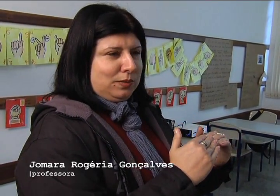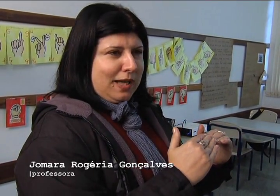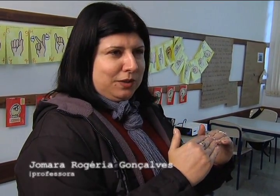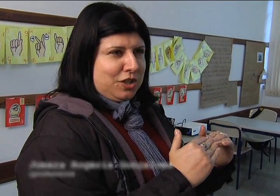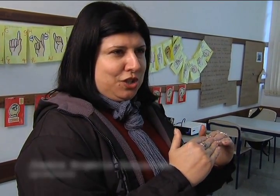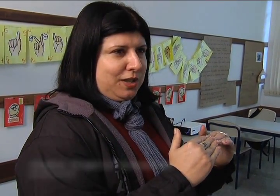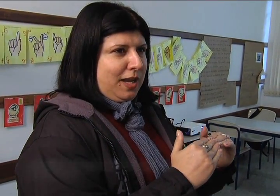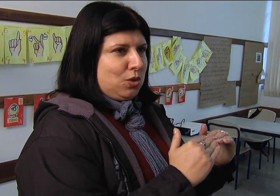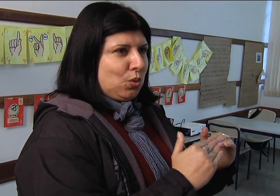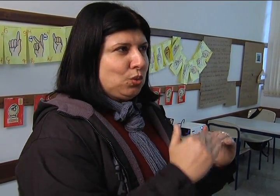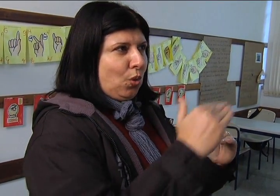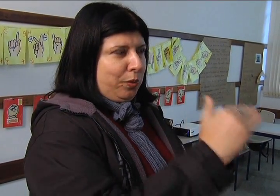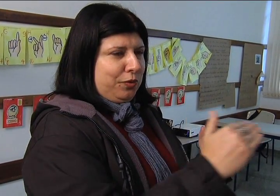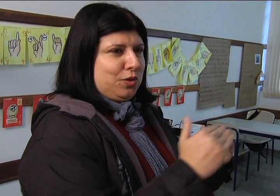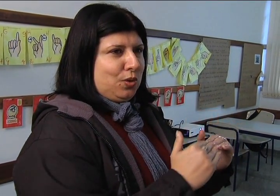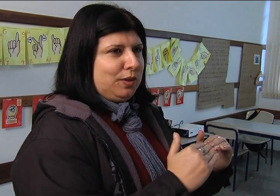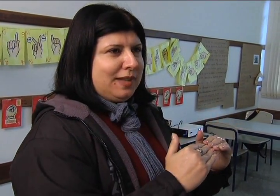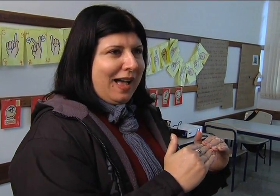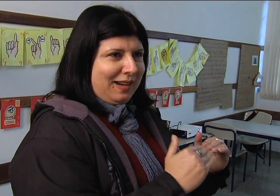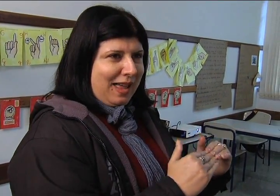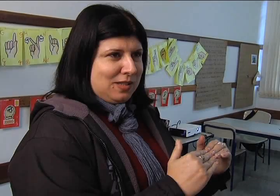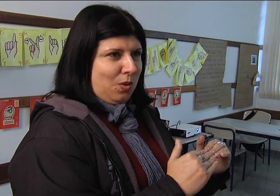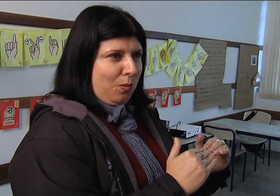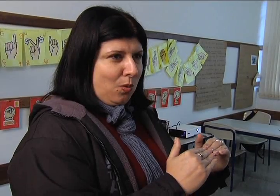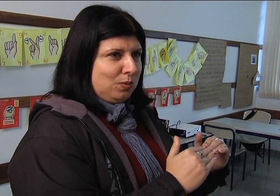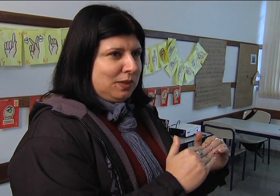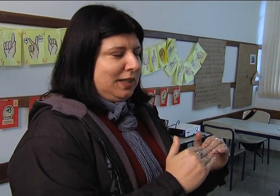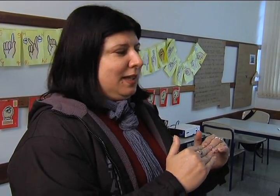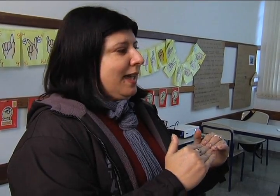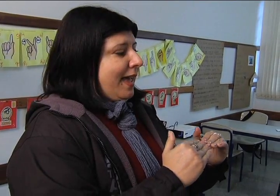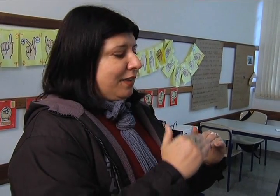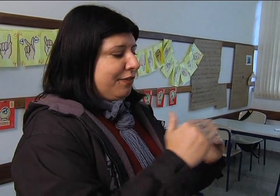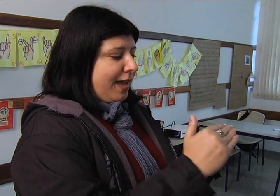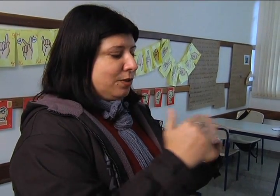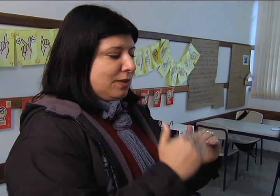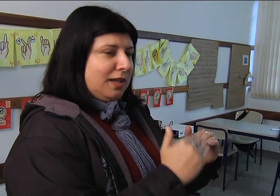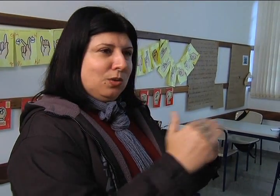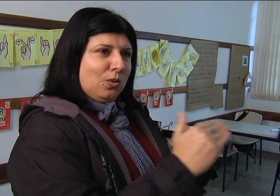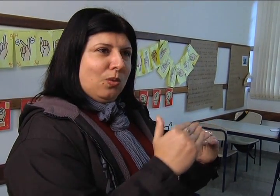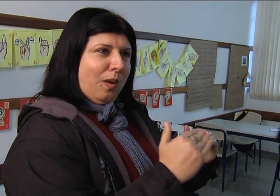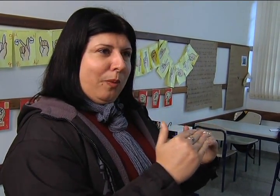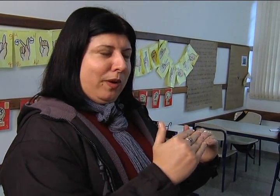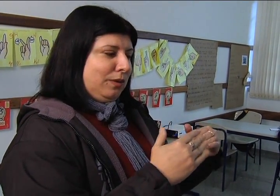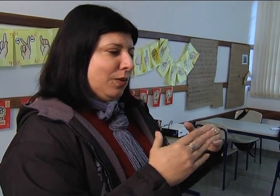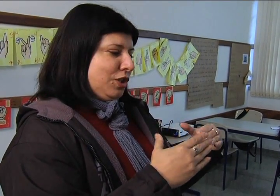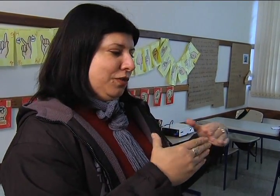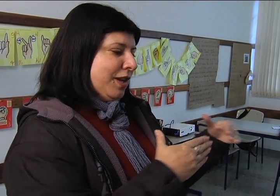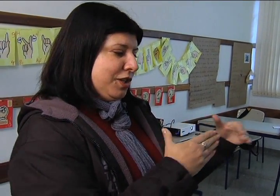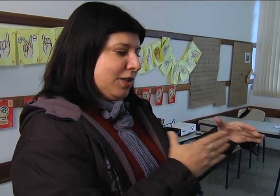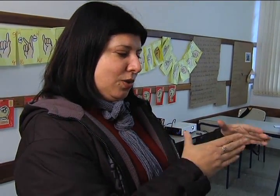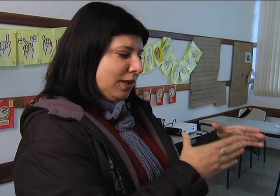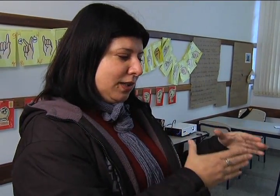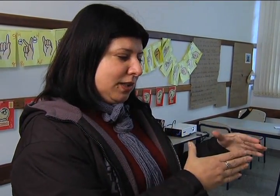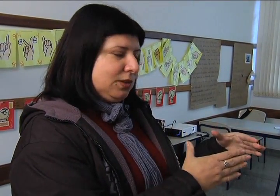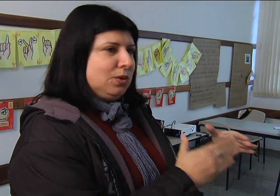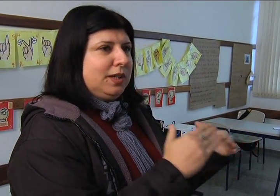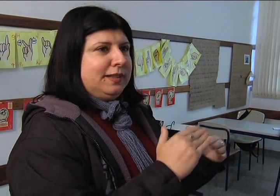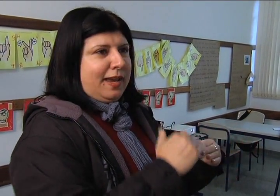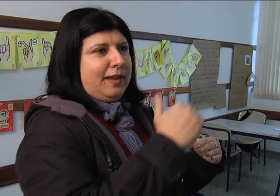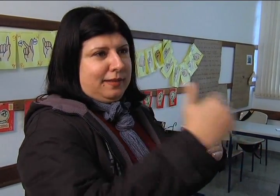contato que a gente tem junto com o professor da classe comum é que vai nos dando o apoio. Então, a gente vai direcionando, tem a